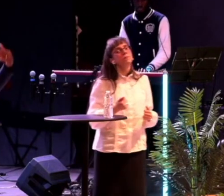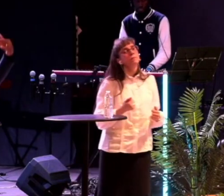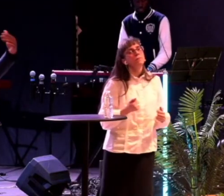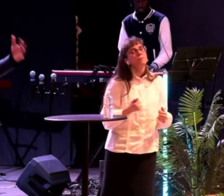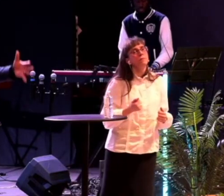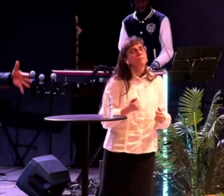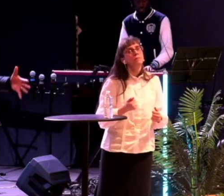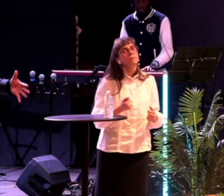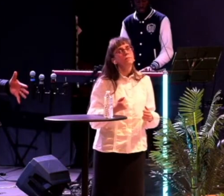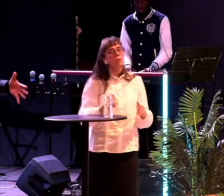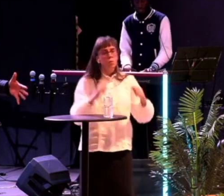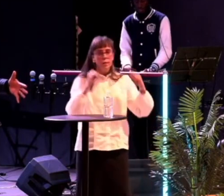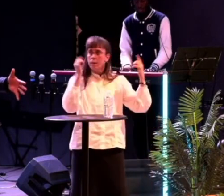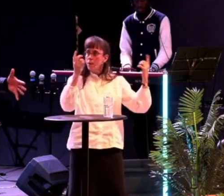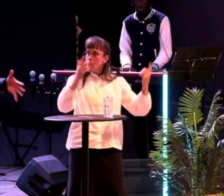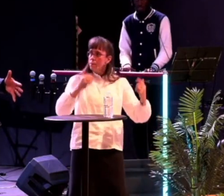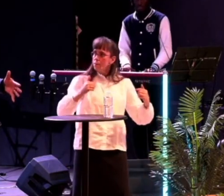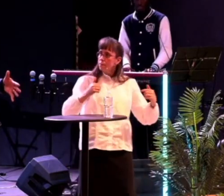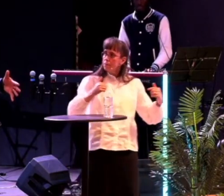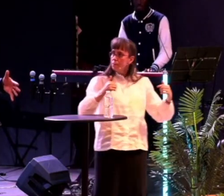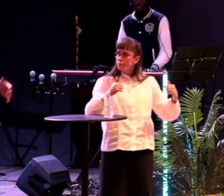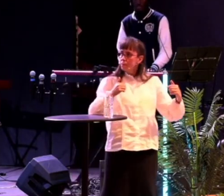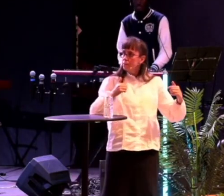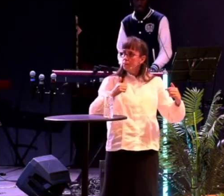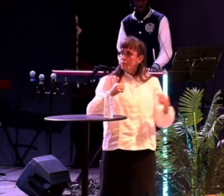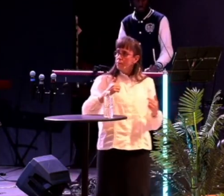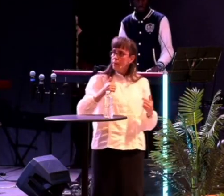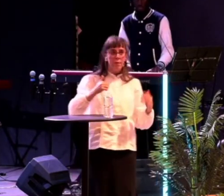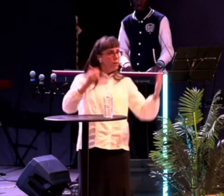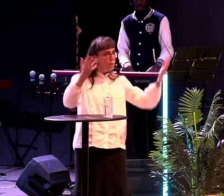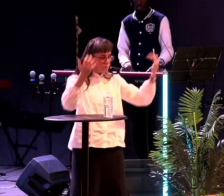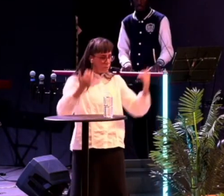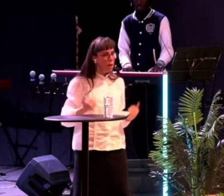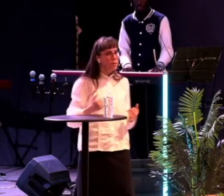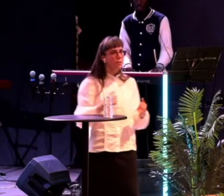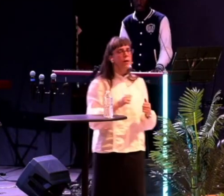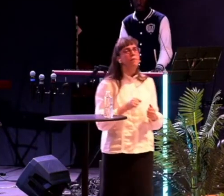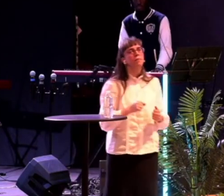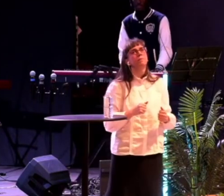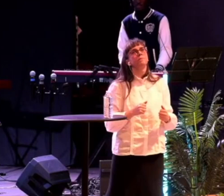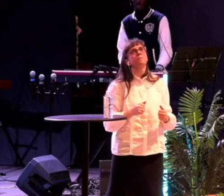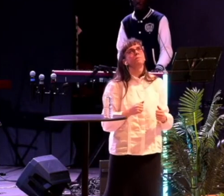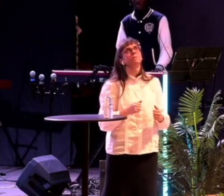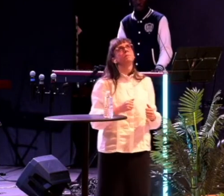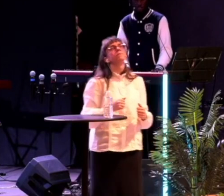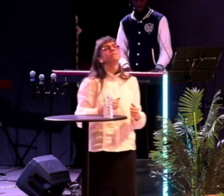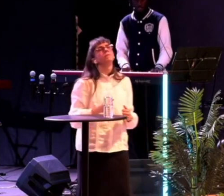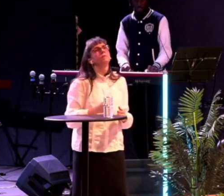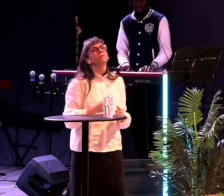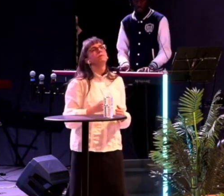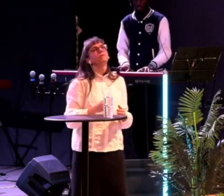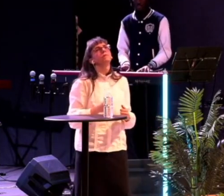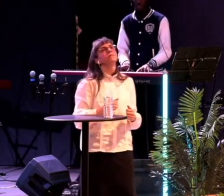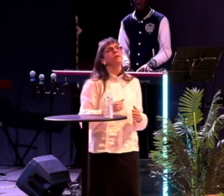Avec les armées du ciel. With all the archangels and the armies of the heaven. Et il est